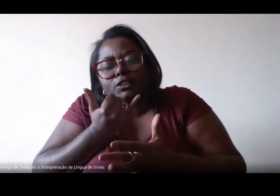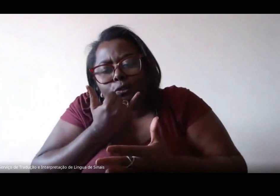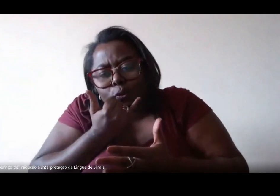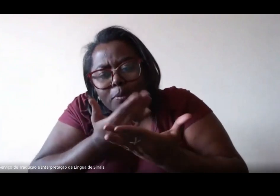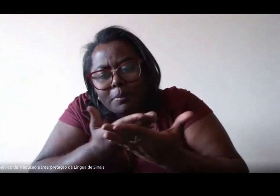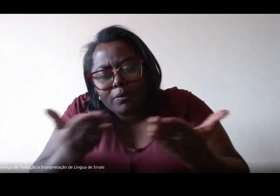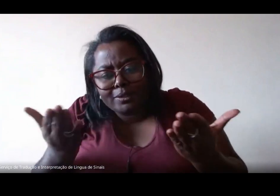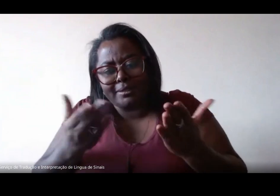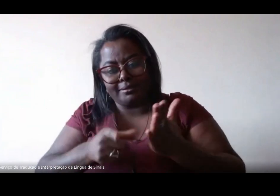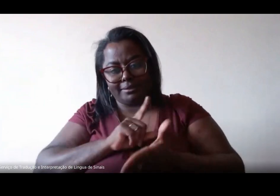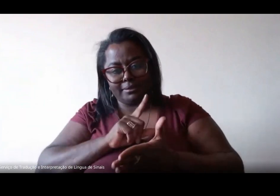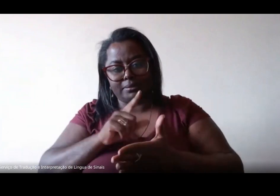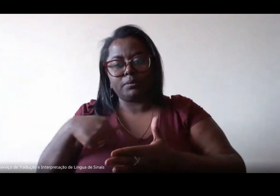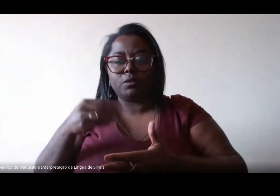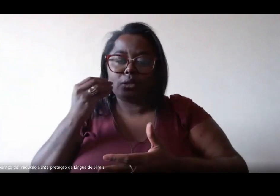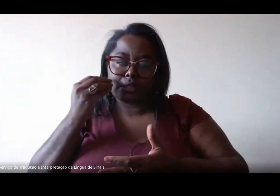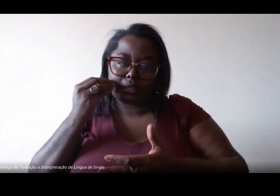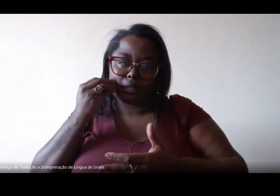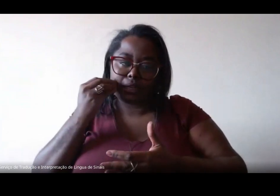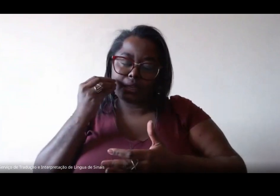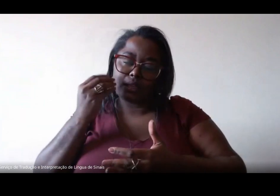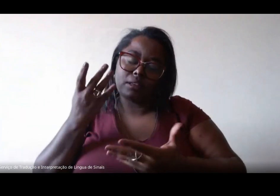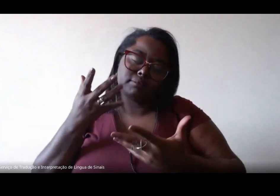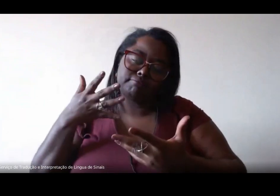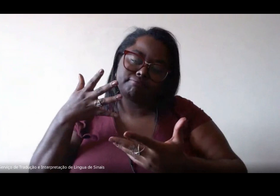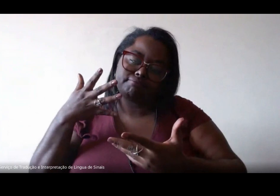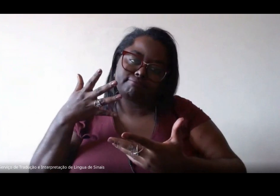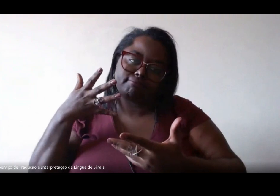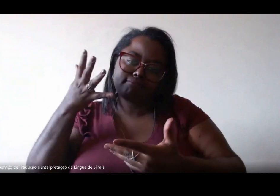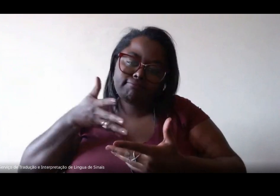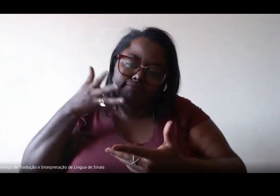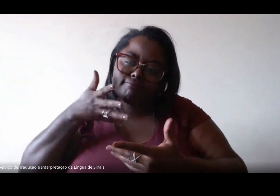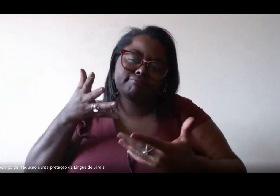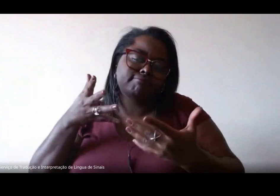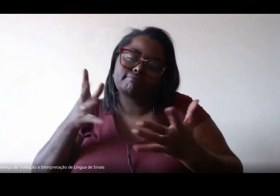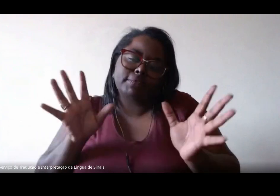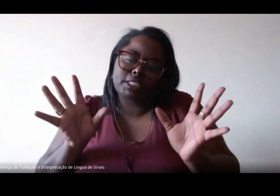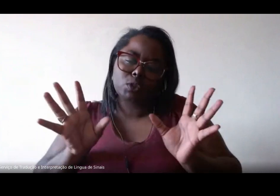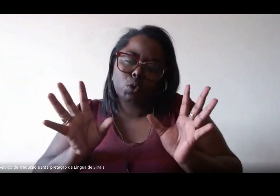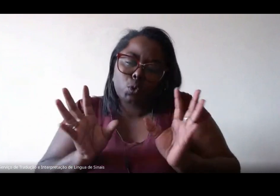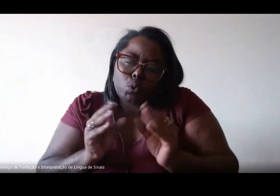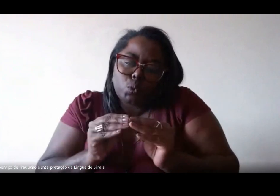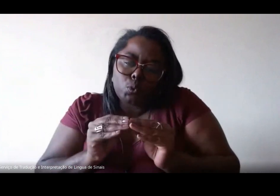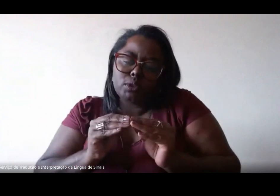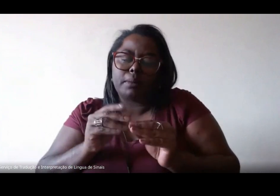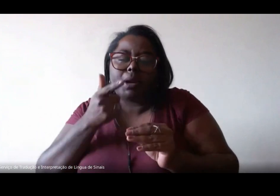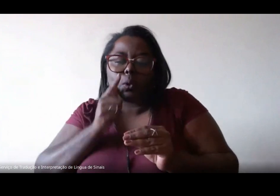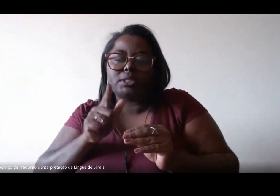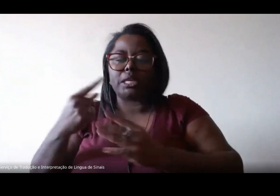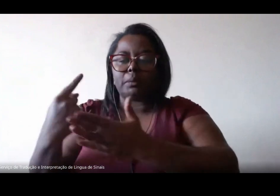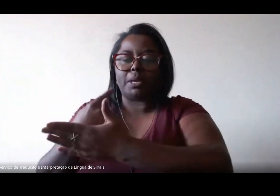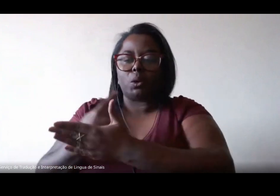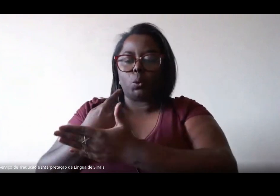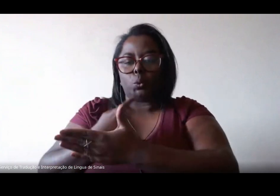já peço desculpas antecipadas, tá? Vou tentar fazer uma fala mais curta para que